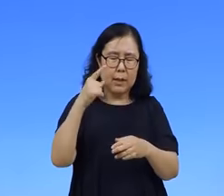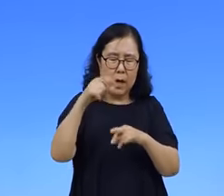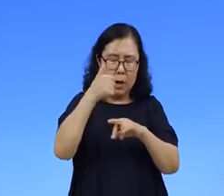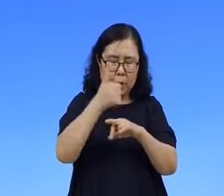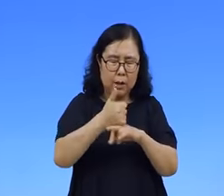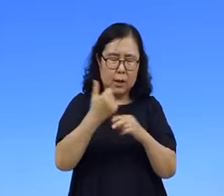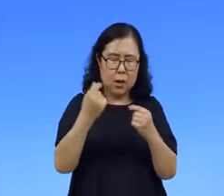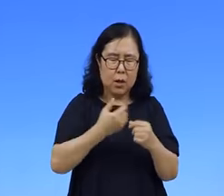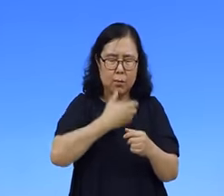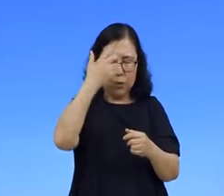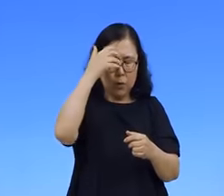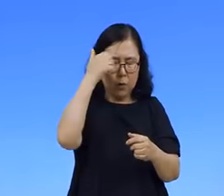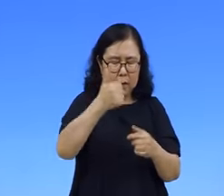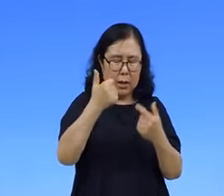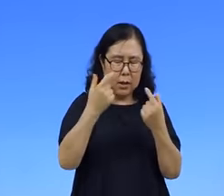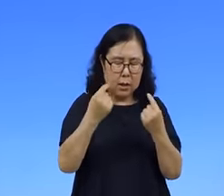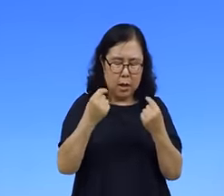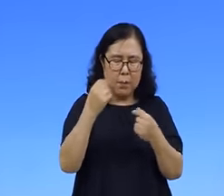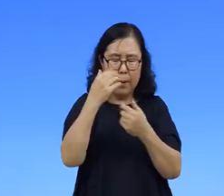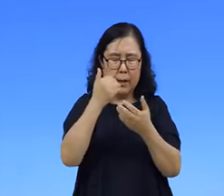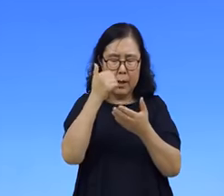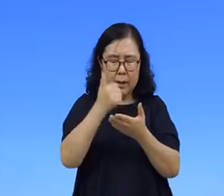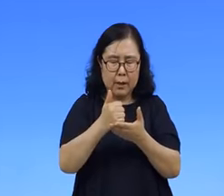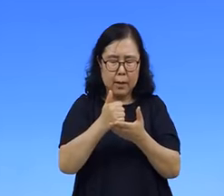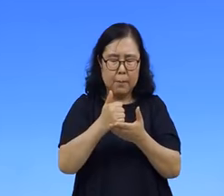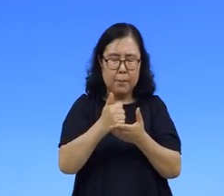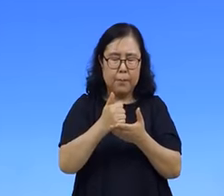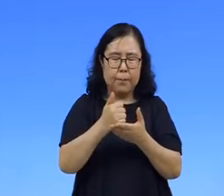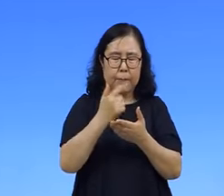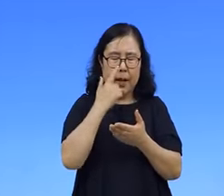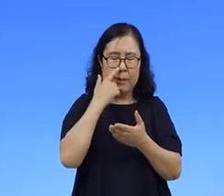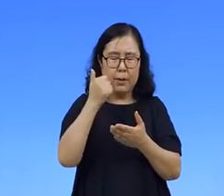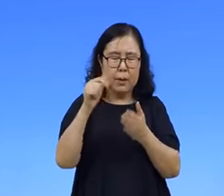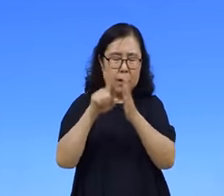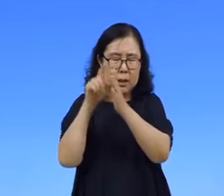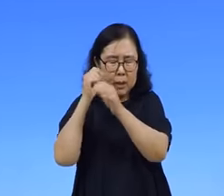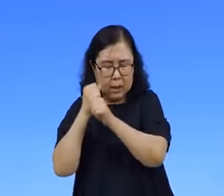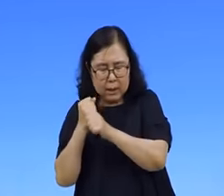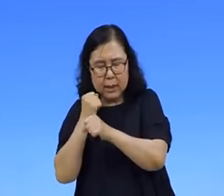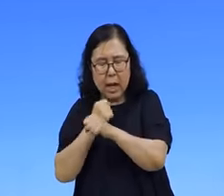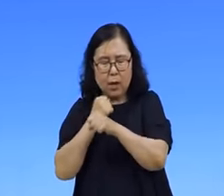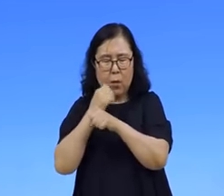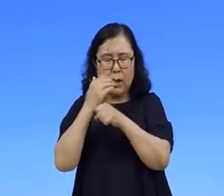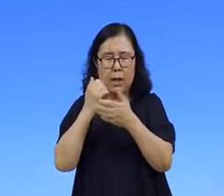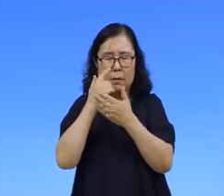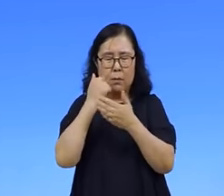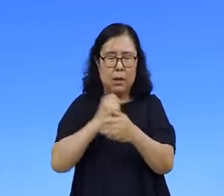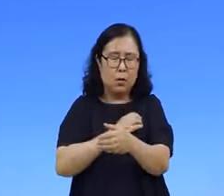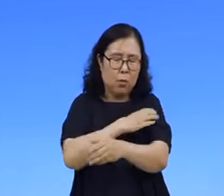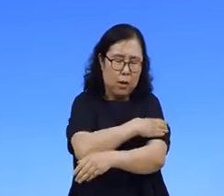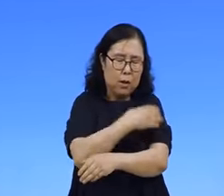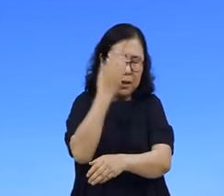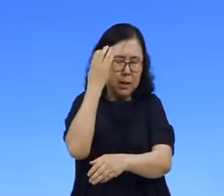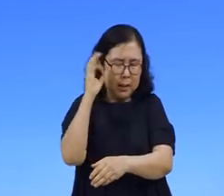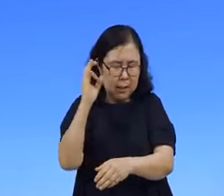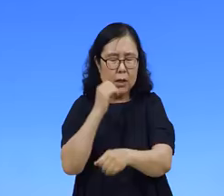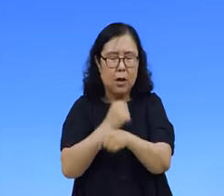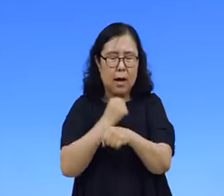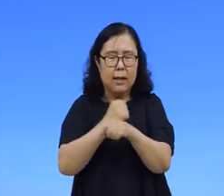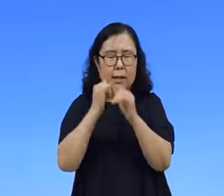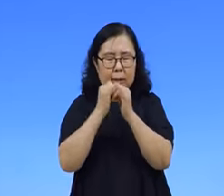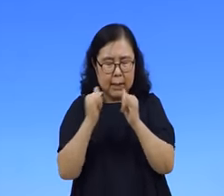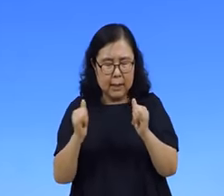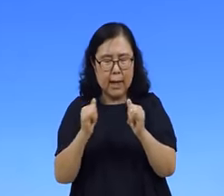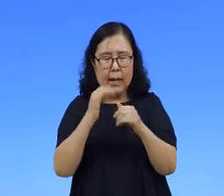다윗처럼, 요셉처럼 여호와 하나님의 존재를 인식하고 여호와 하나님의 존재를 인식하는 자들이 누리는